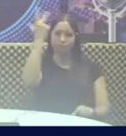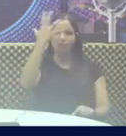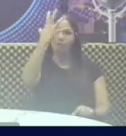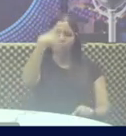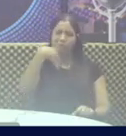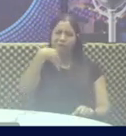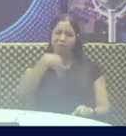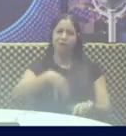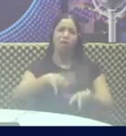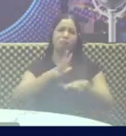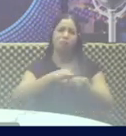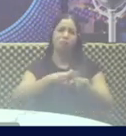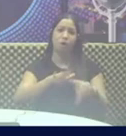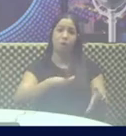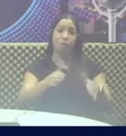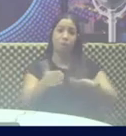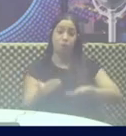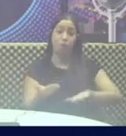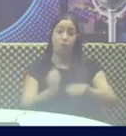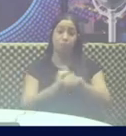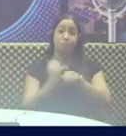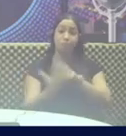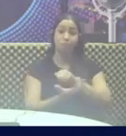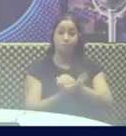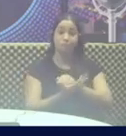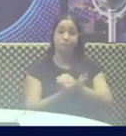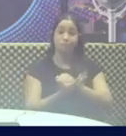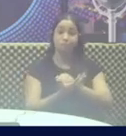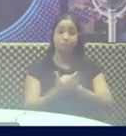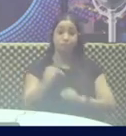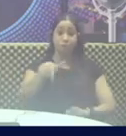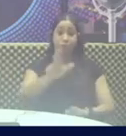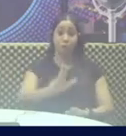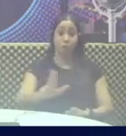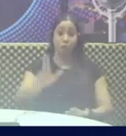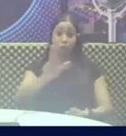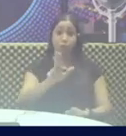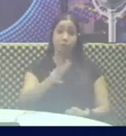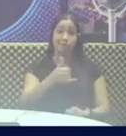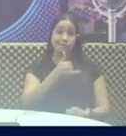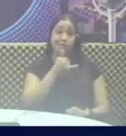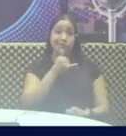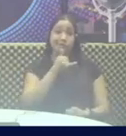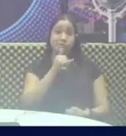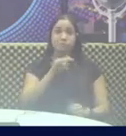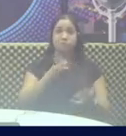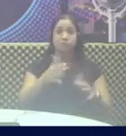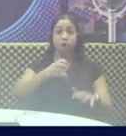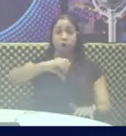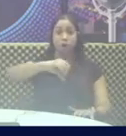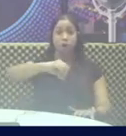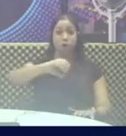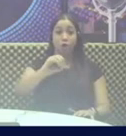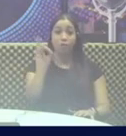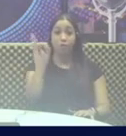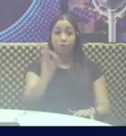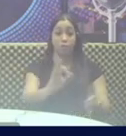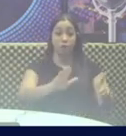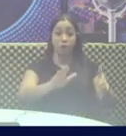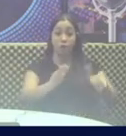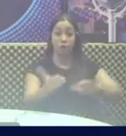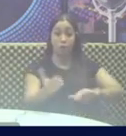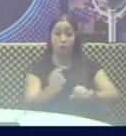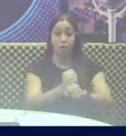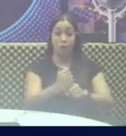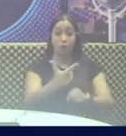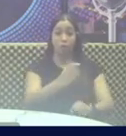com internações e óbitos pela Covid-19. Aqui em Uberlândia, por exemplo, cerca de 90% dos óbitos entre os anos